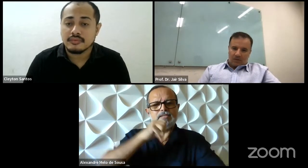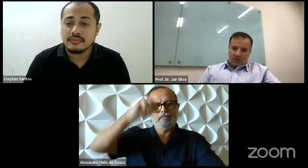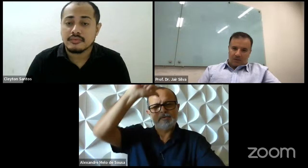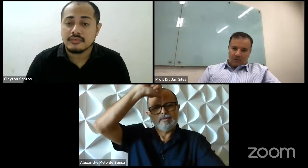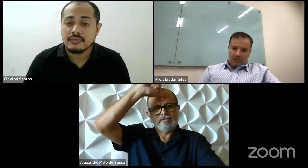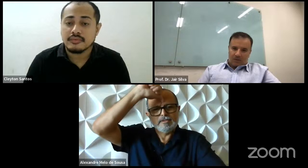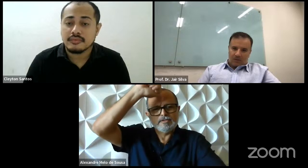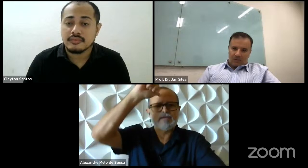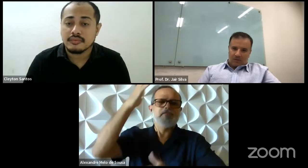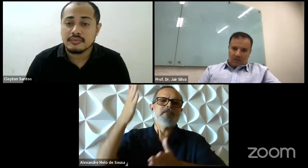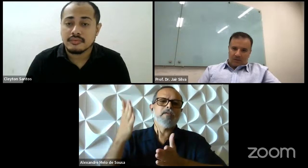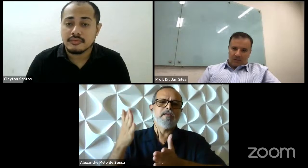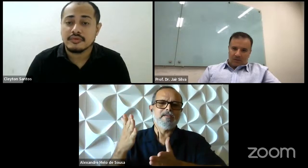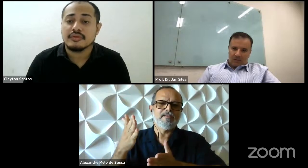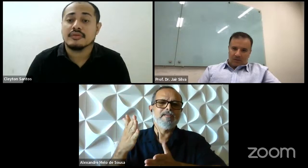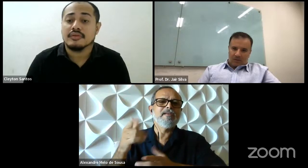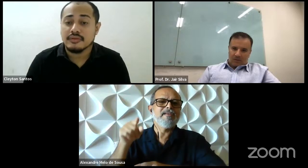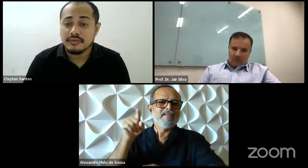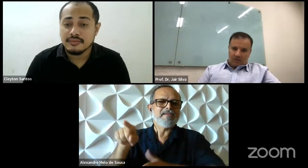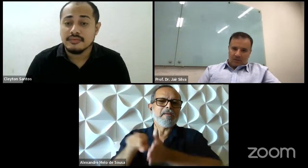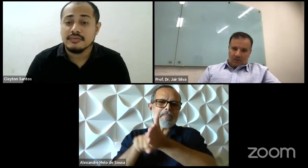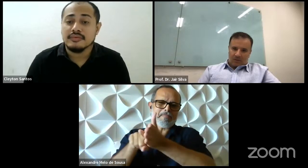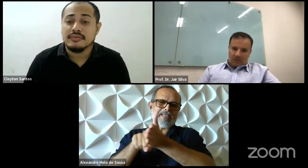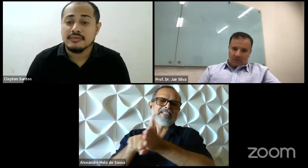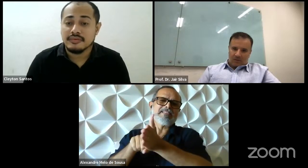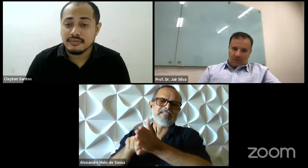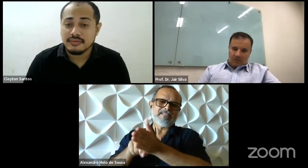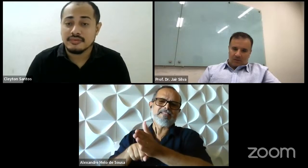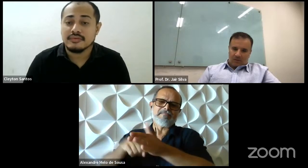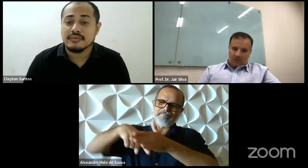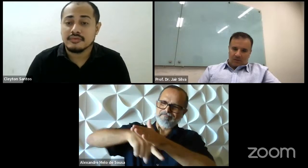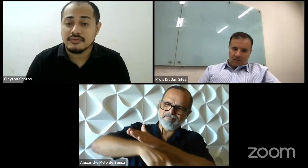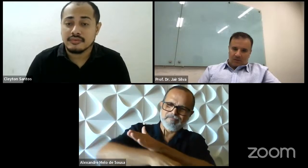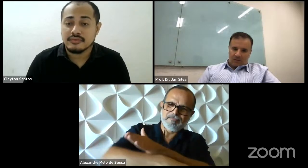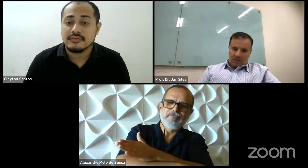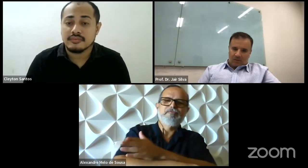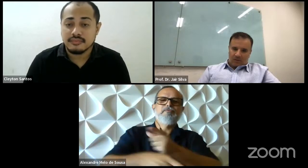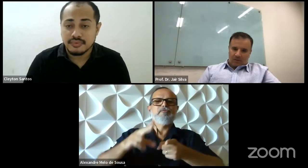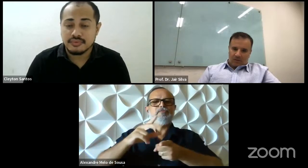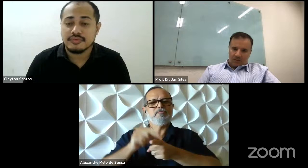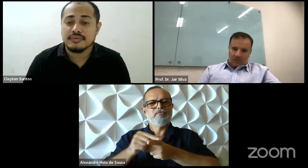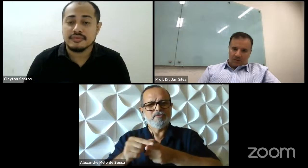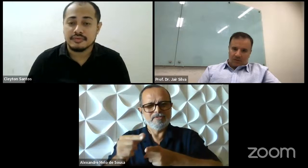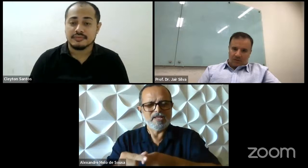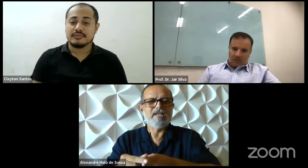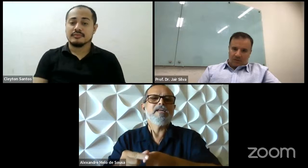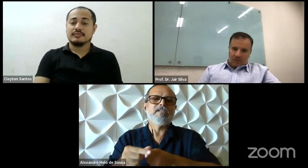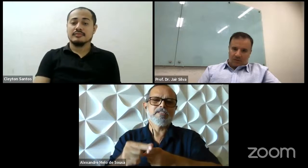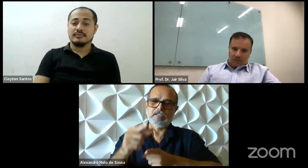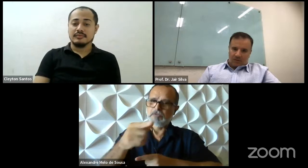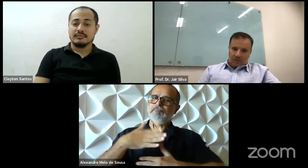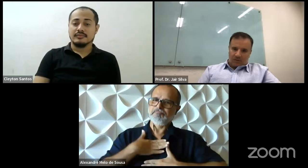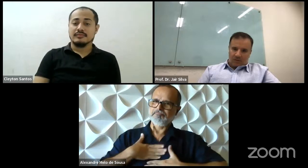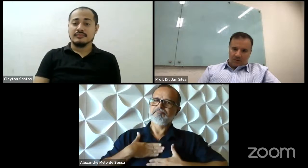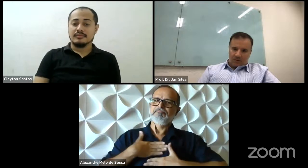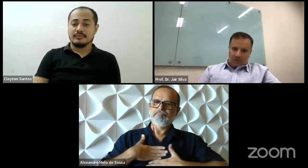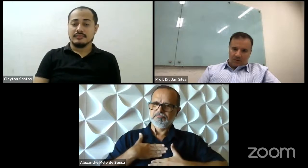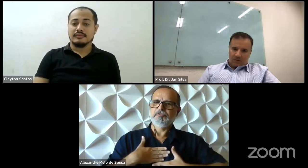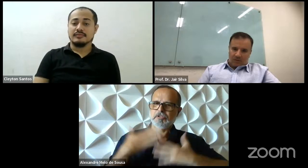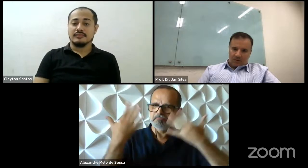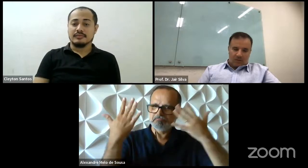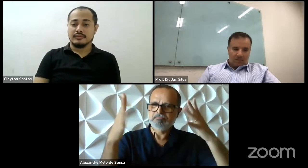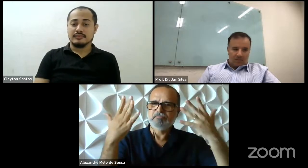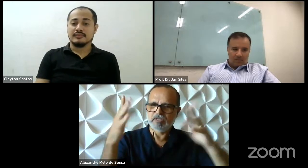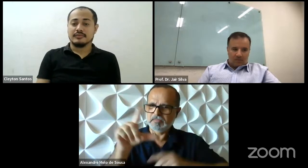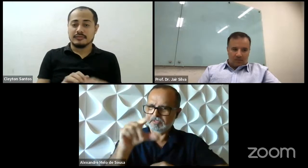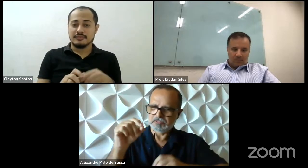Eu penso que teve alguns participantes que eram da área, como essa pessoa desse sinal, que tem que aprofundar um pouco mais